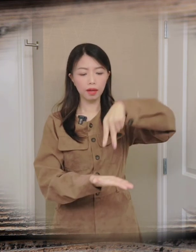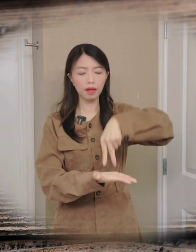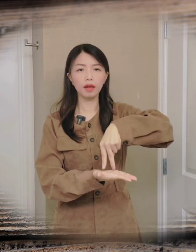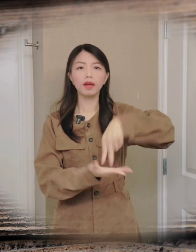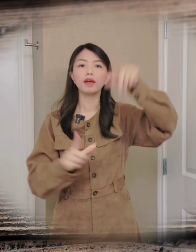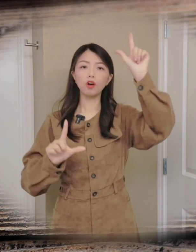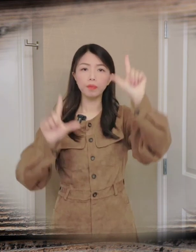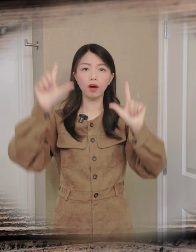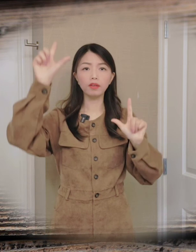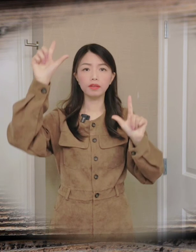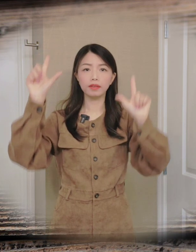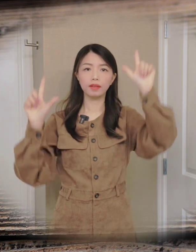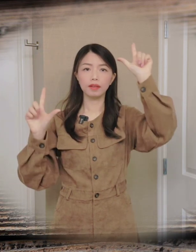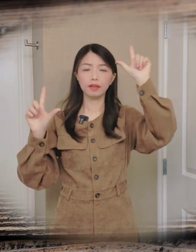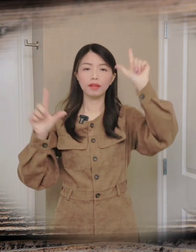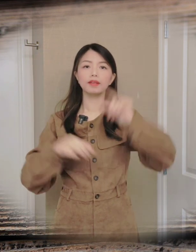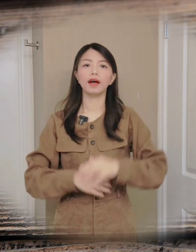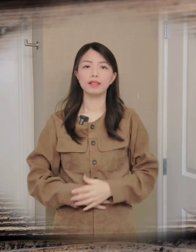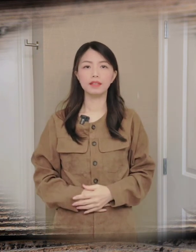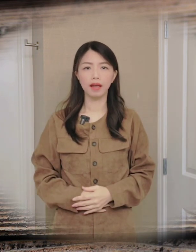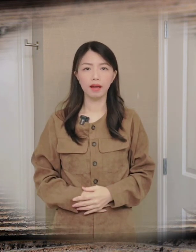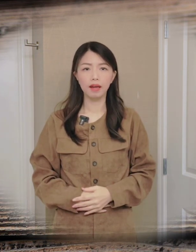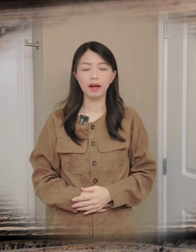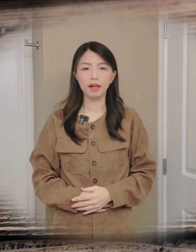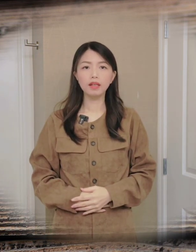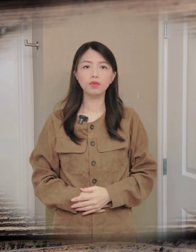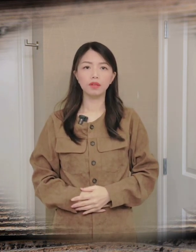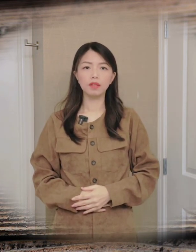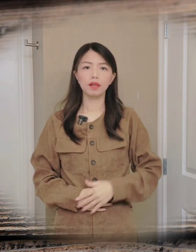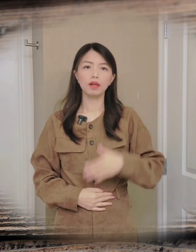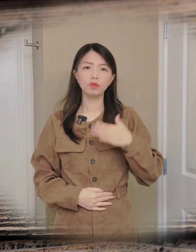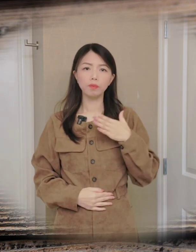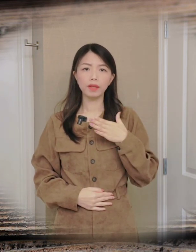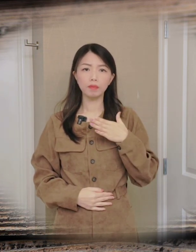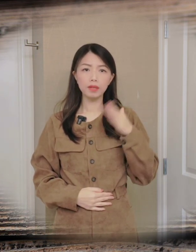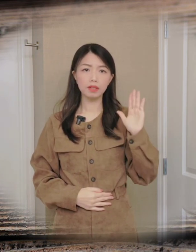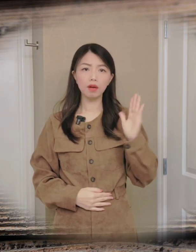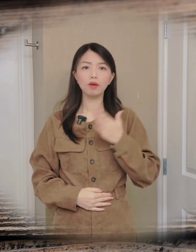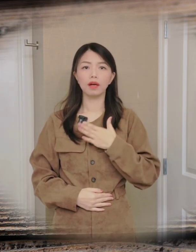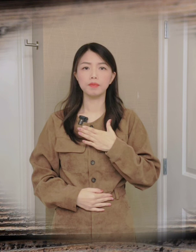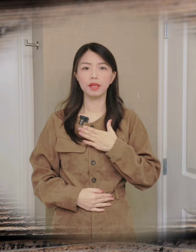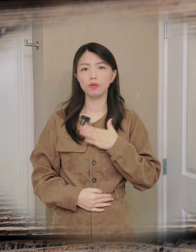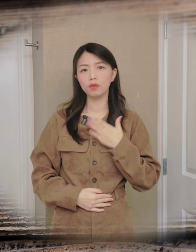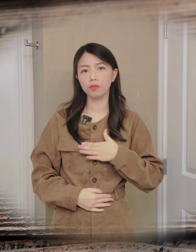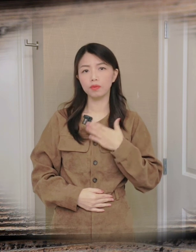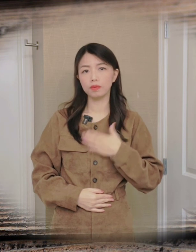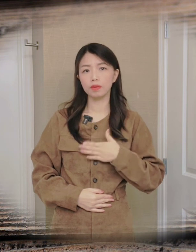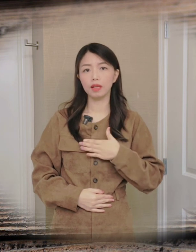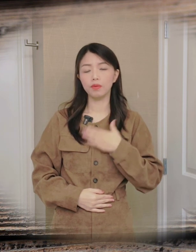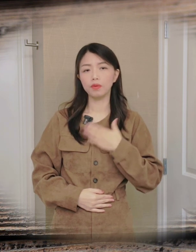너의 형편, 아신다. 알다 수어는 손바닥 펴셔서 가슴에